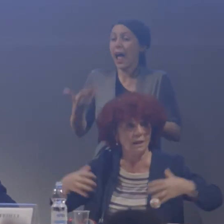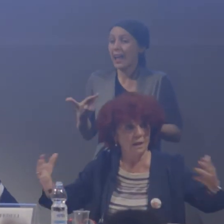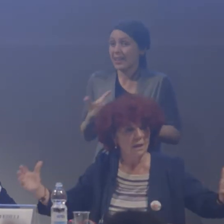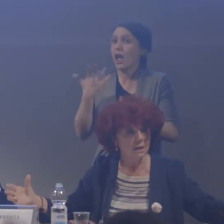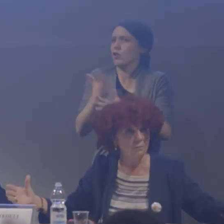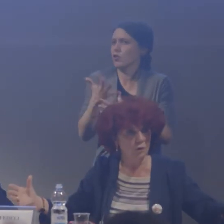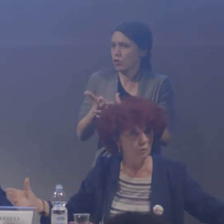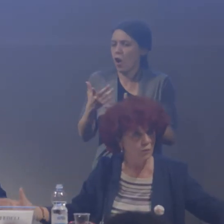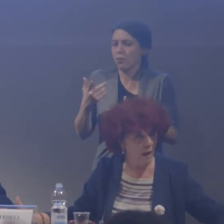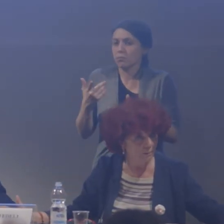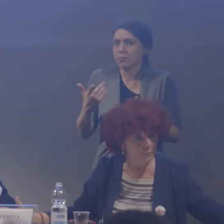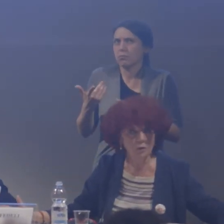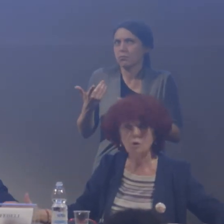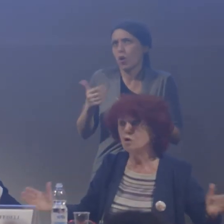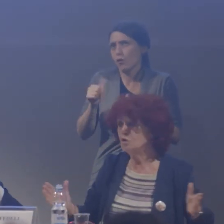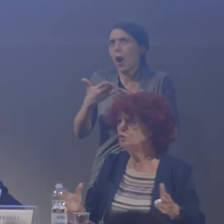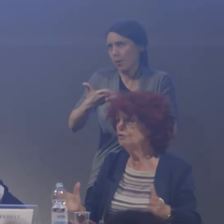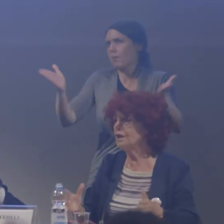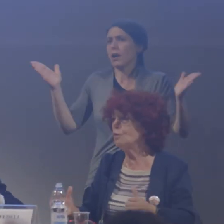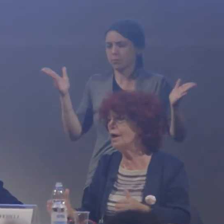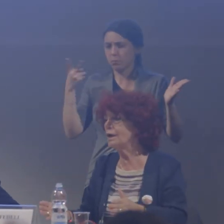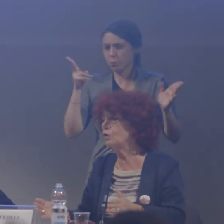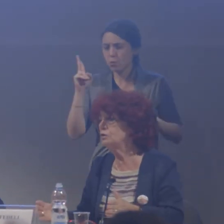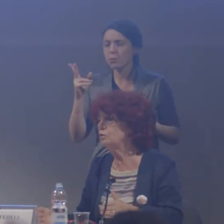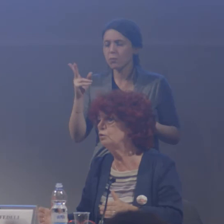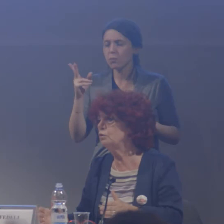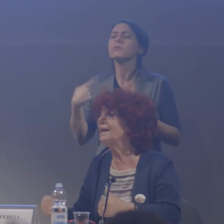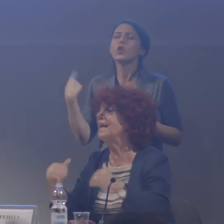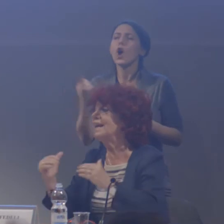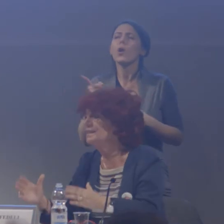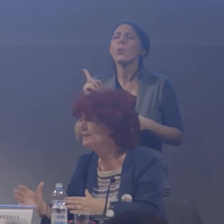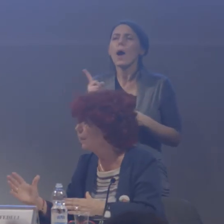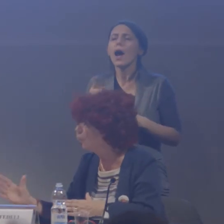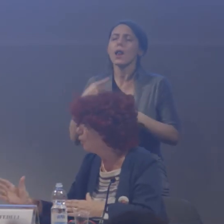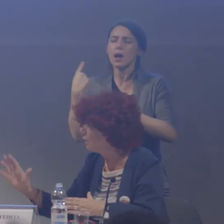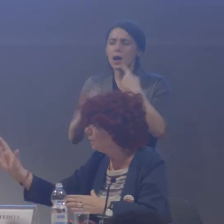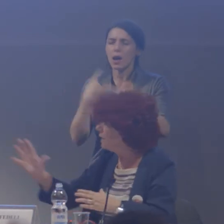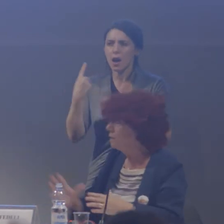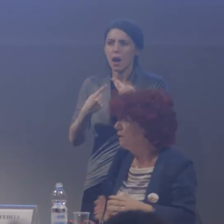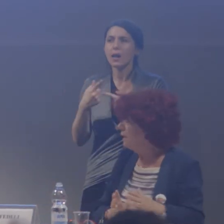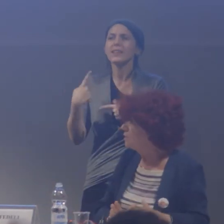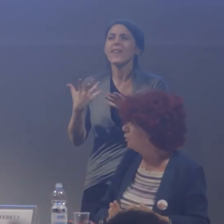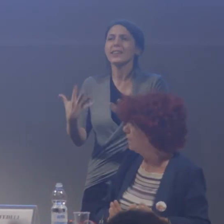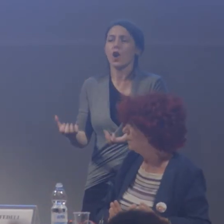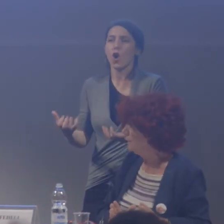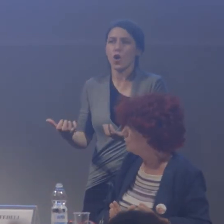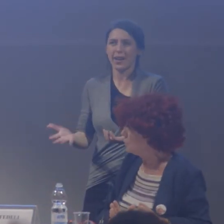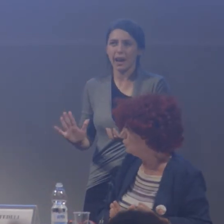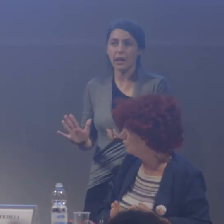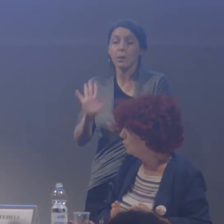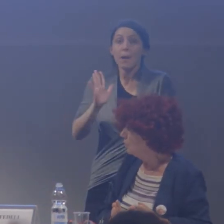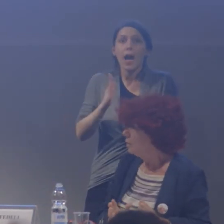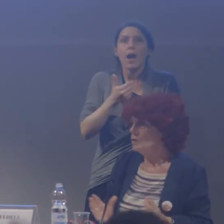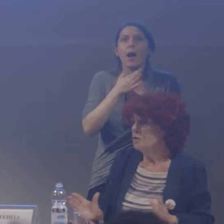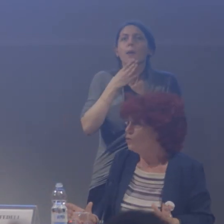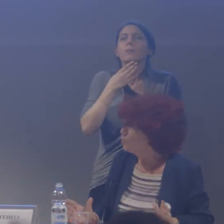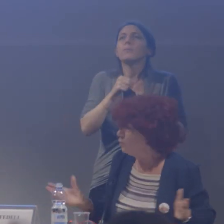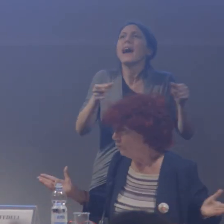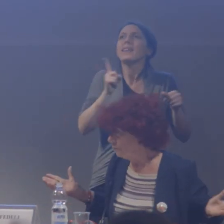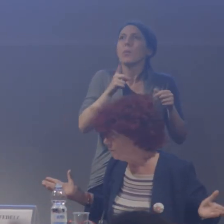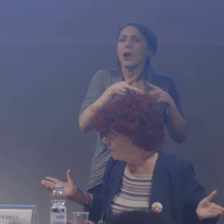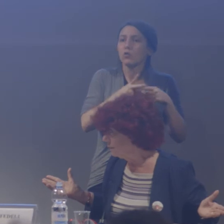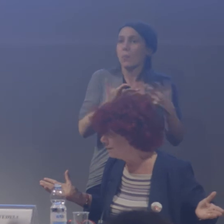ma anche in modo più ampio, noi dovremo anche continuare per realizzarlo concretamente, ma degli strumenti ci sono.